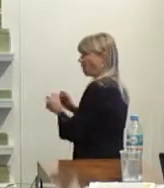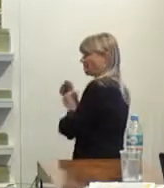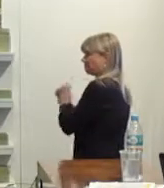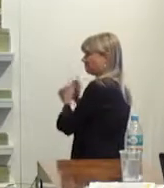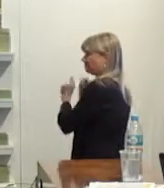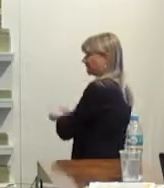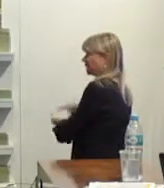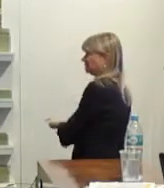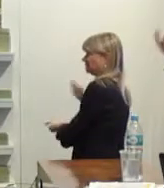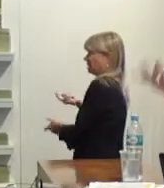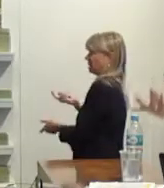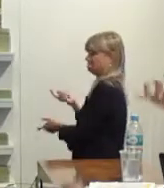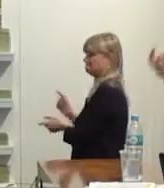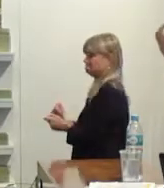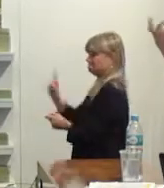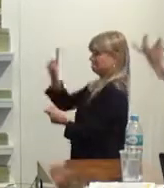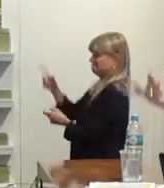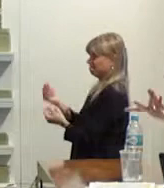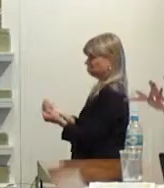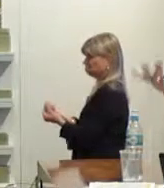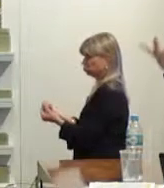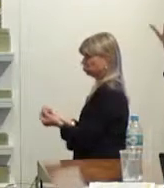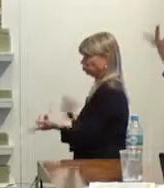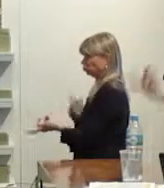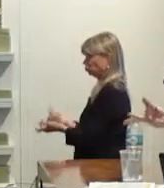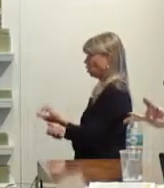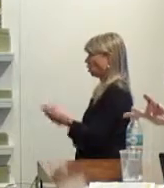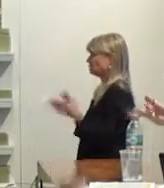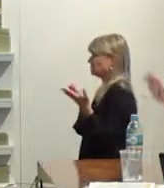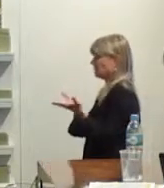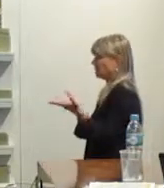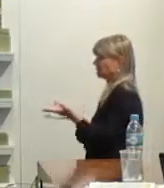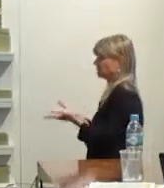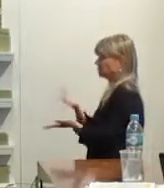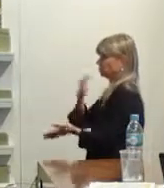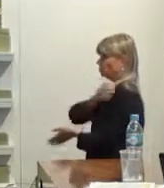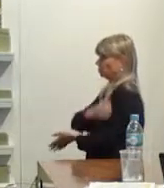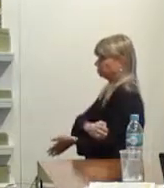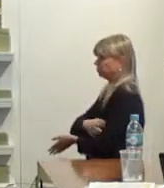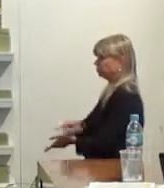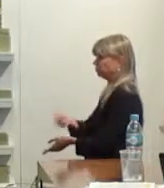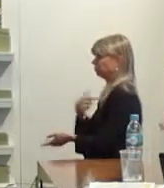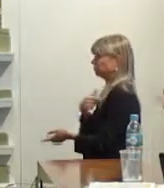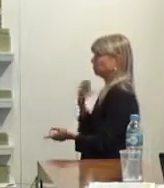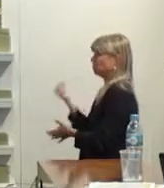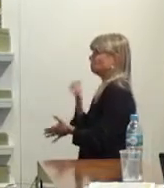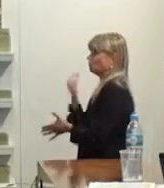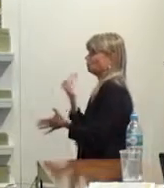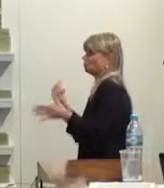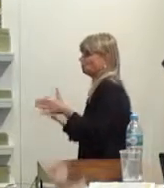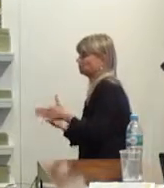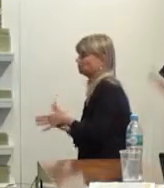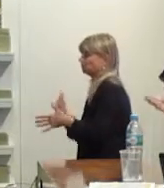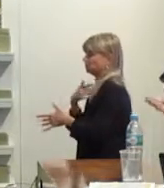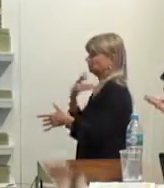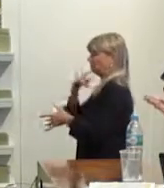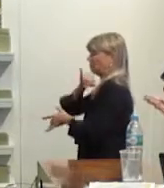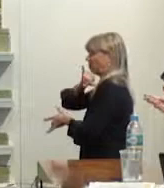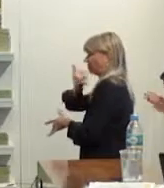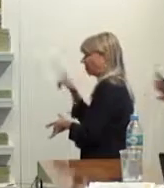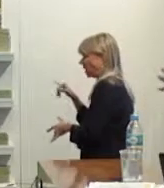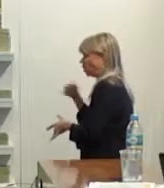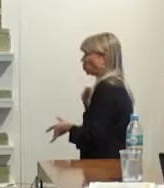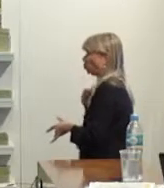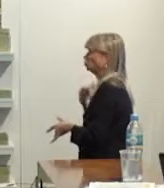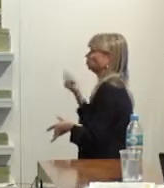relación con el servicio y la calidad del servicio que se presta. Nosotros fundamentalmente hemos denunciado a la